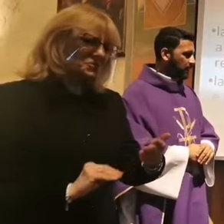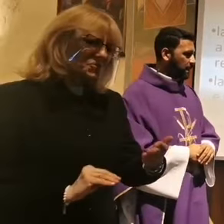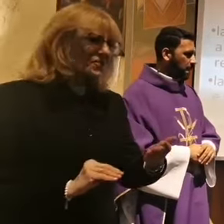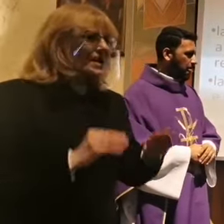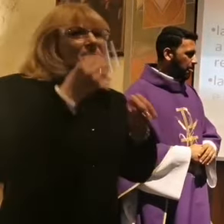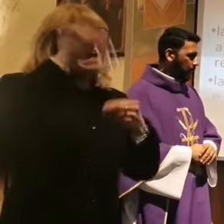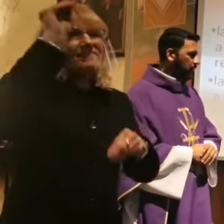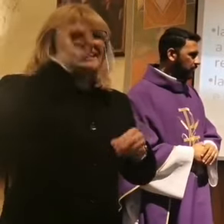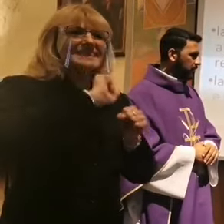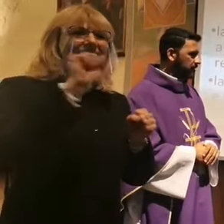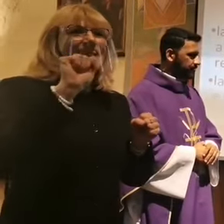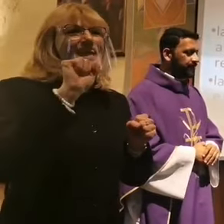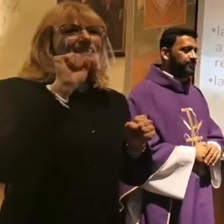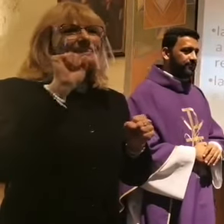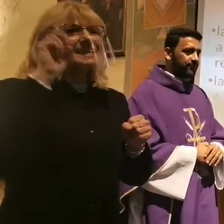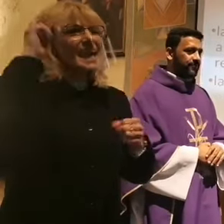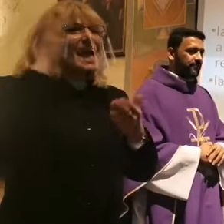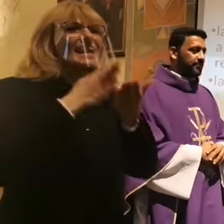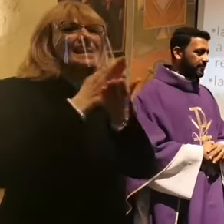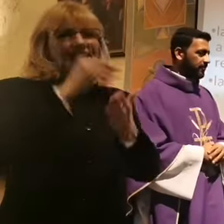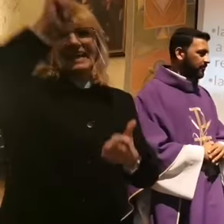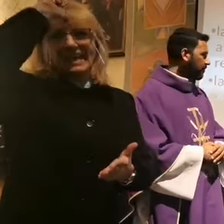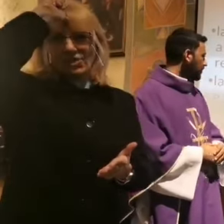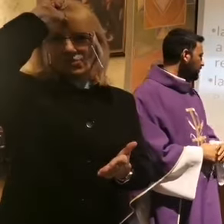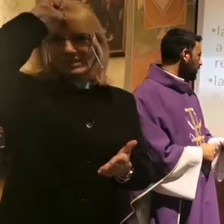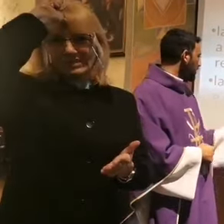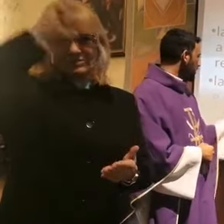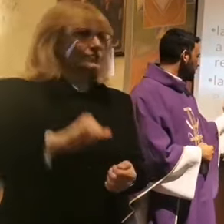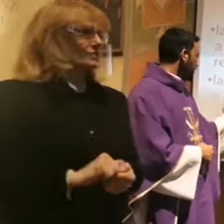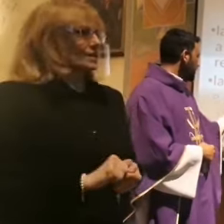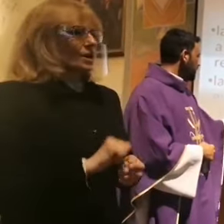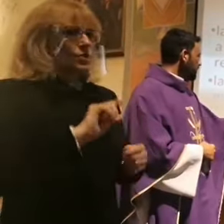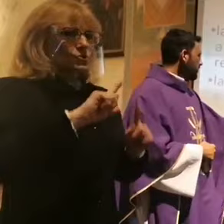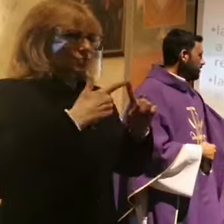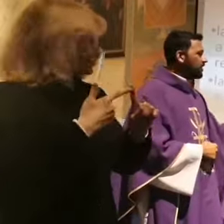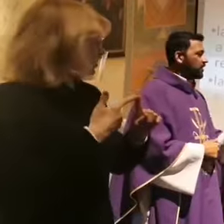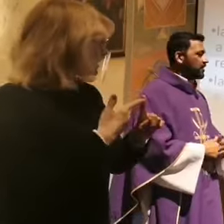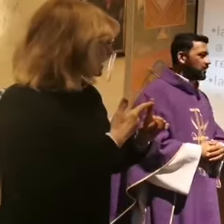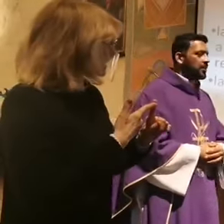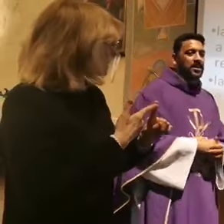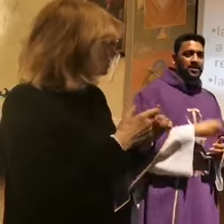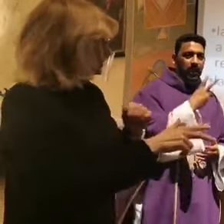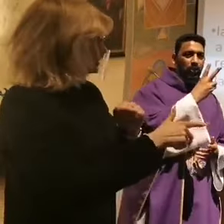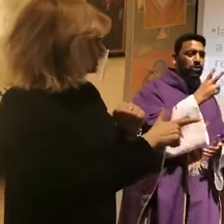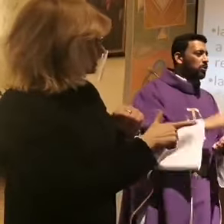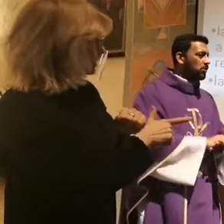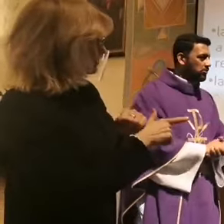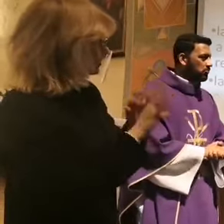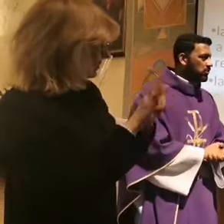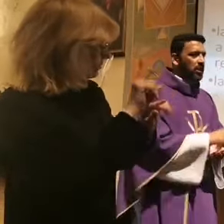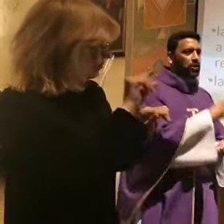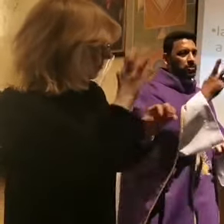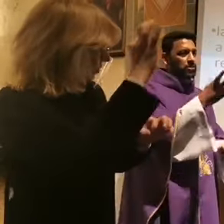jest hinduistów, jak chodzi o wyznawanie wiary hinduistów, potem to 75%, potem